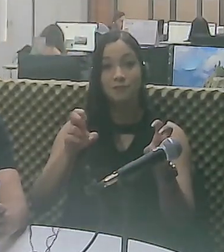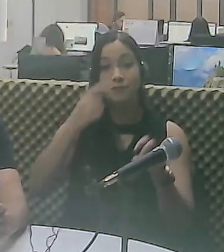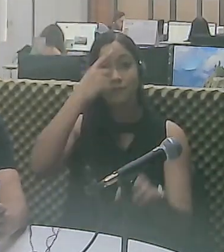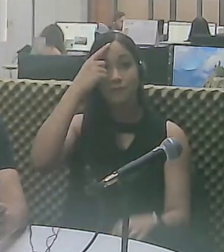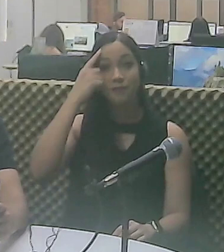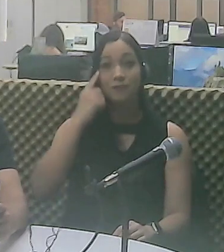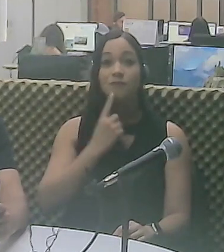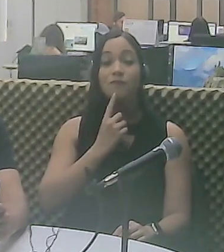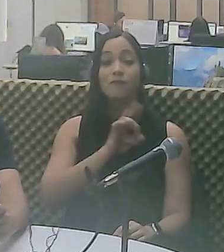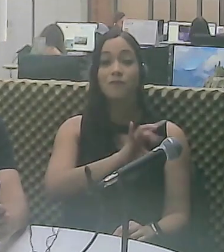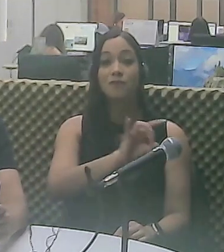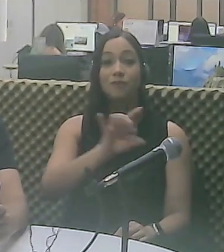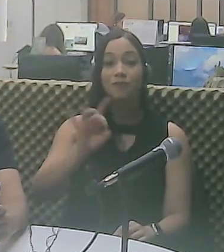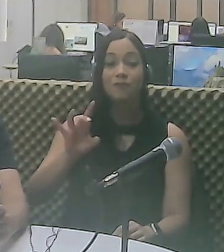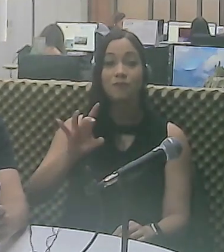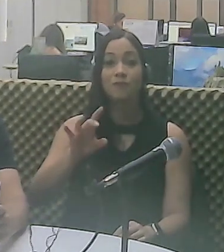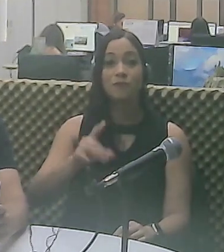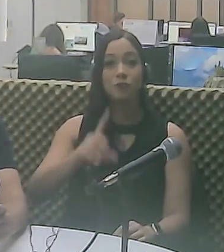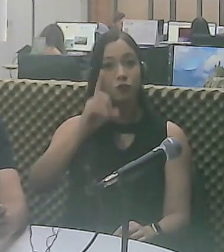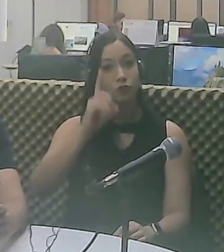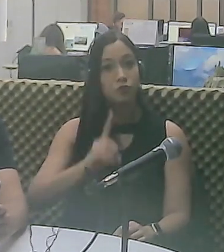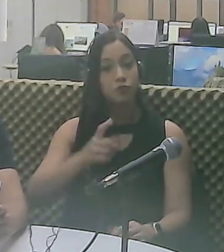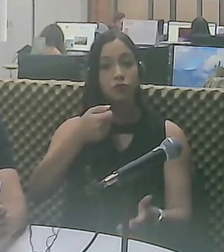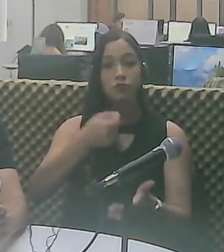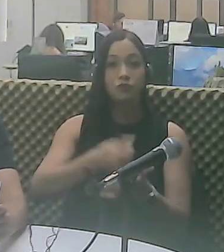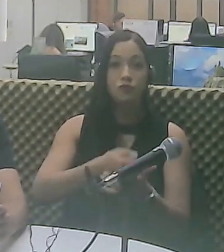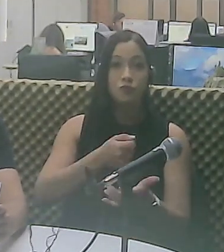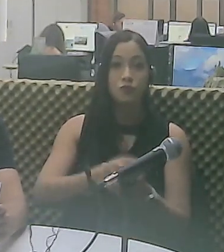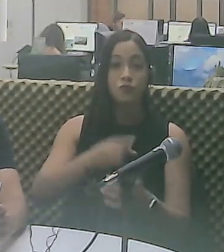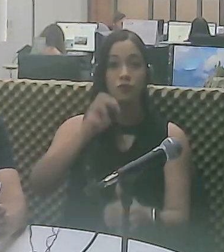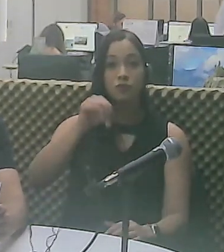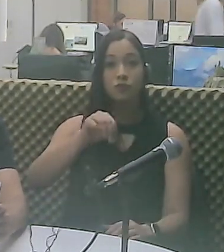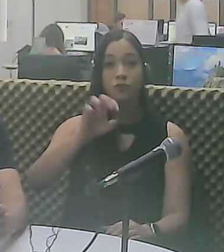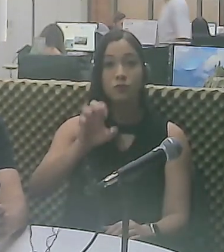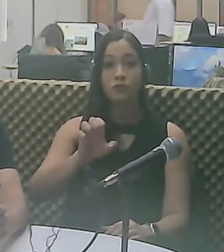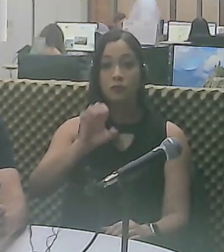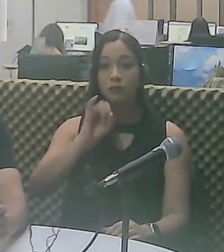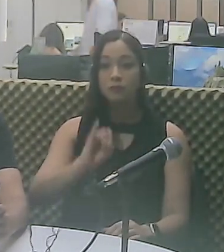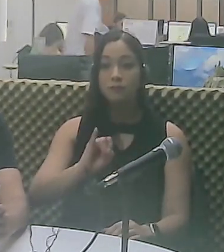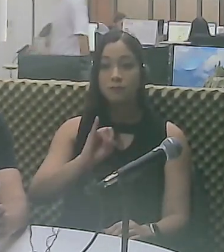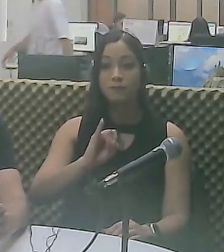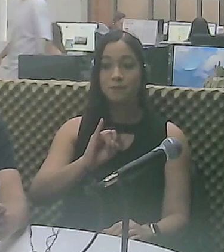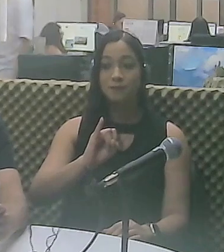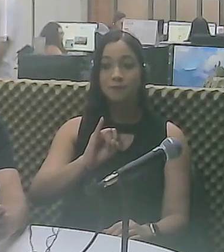30 minutos cada abordando direitos e deveres dos microempreendedores